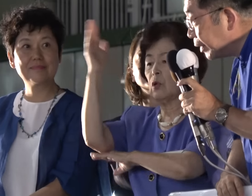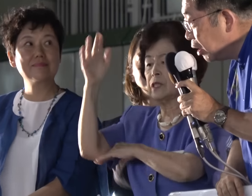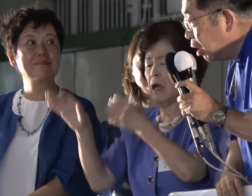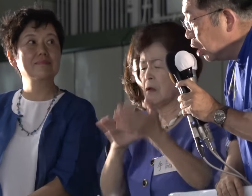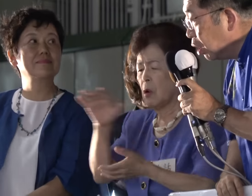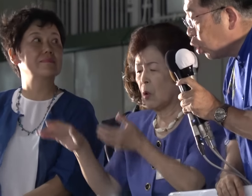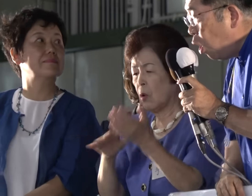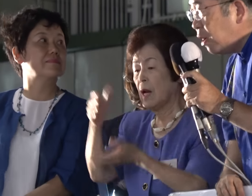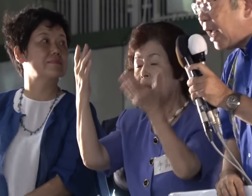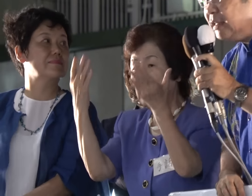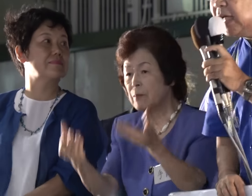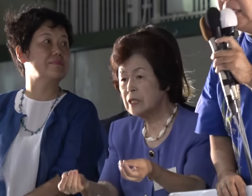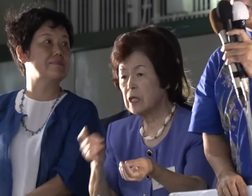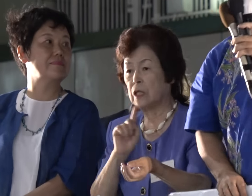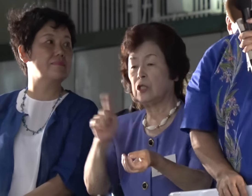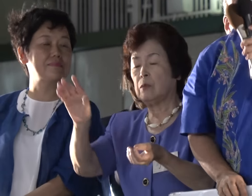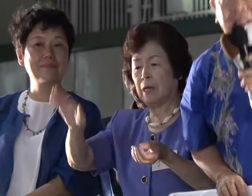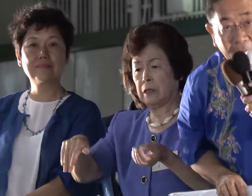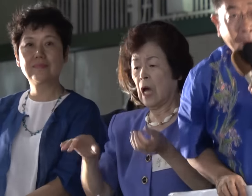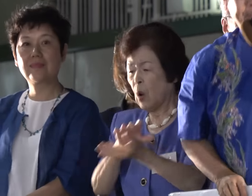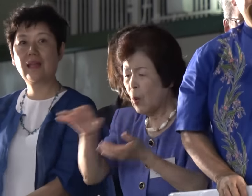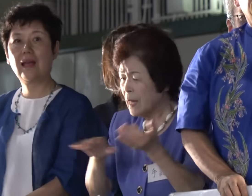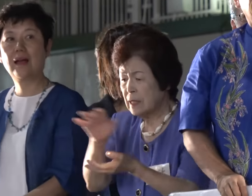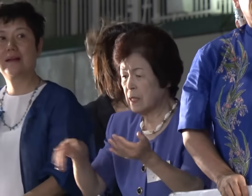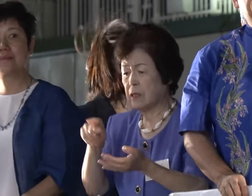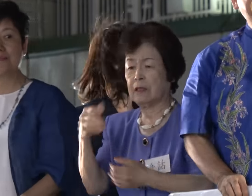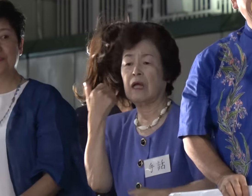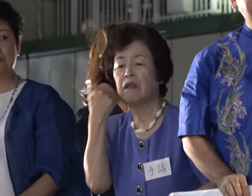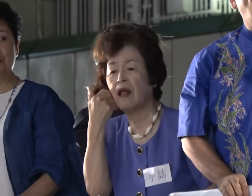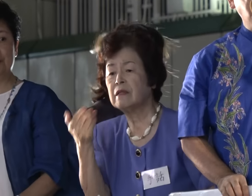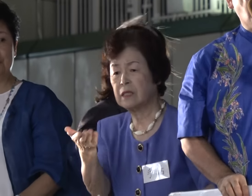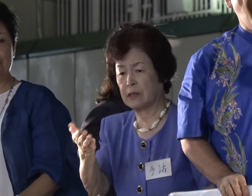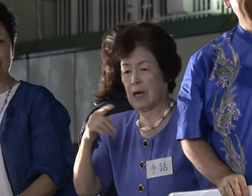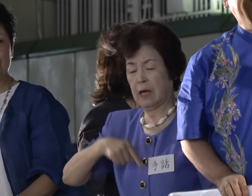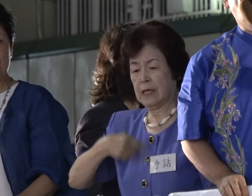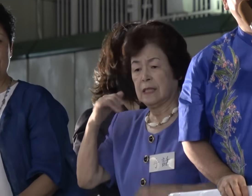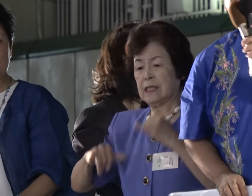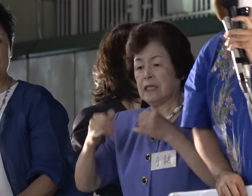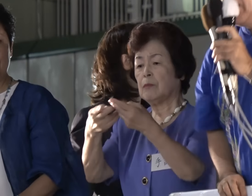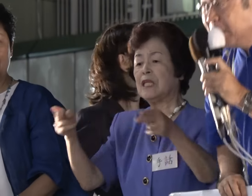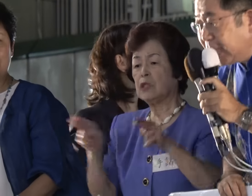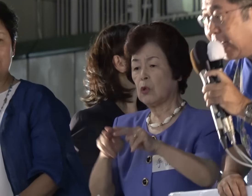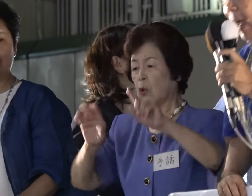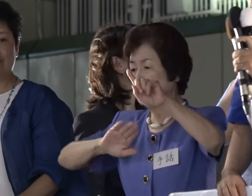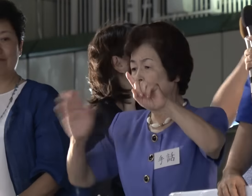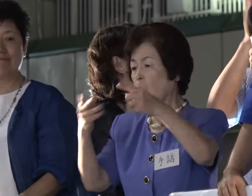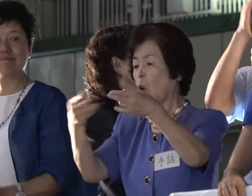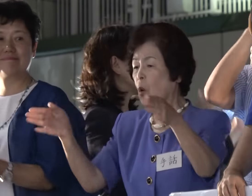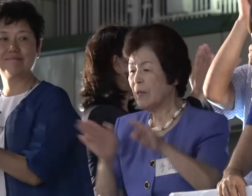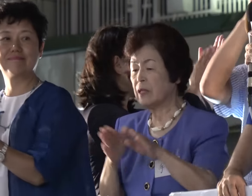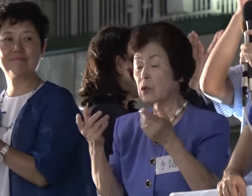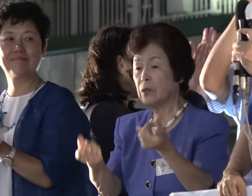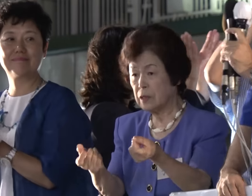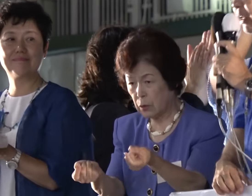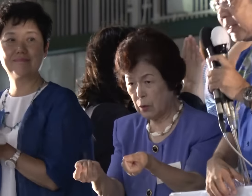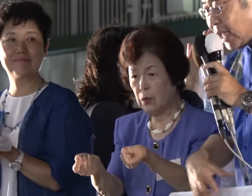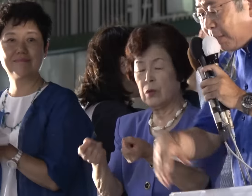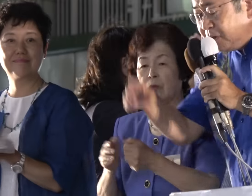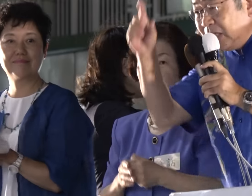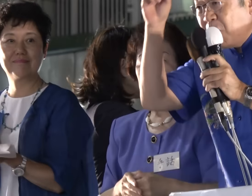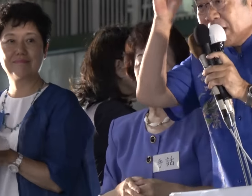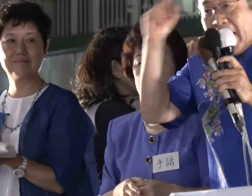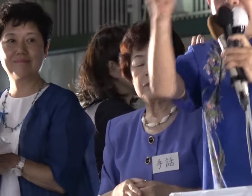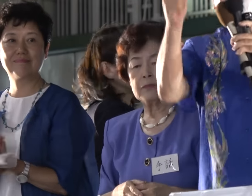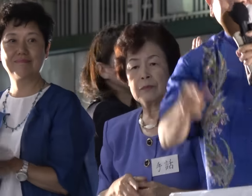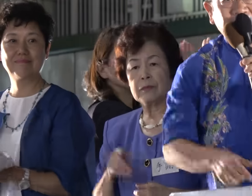ました。混乱させたのは誰ですか。自民党と公明党ではありませんか。反省